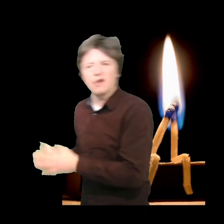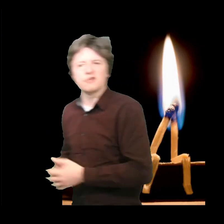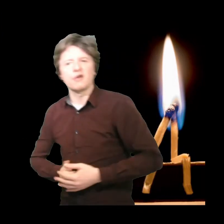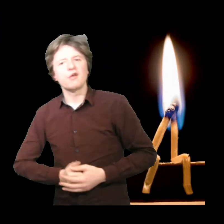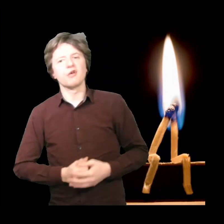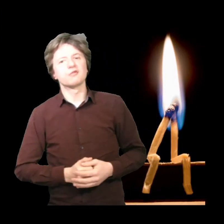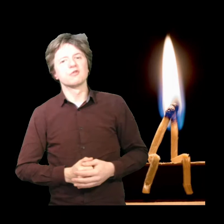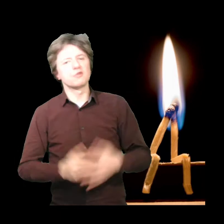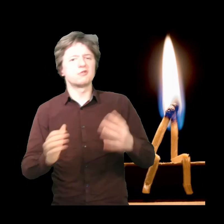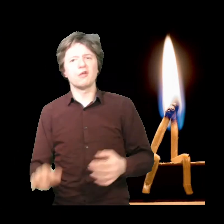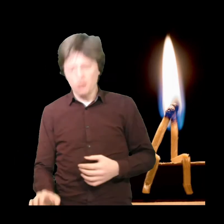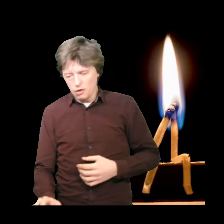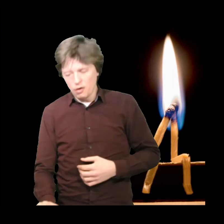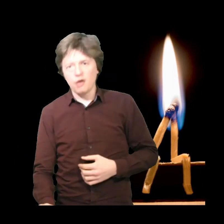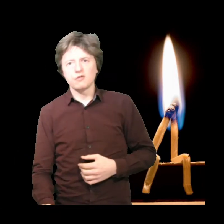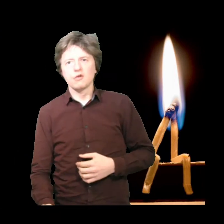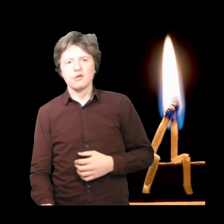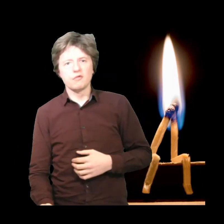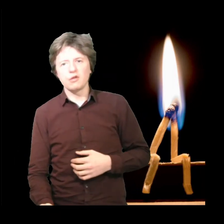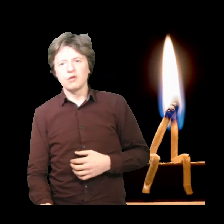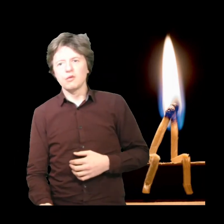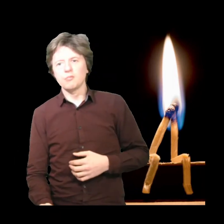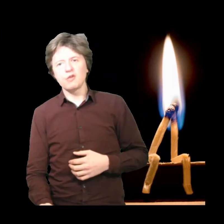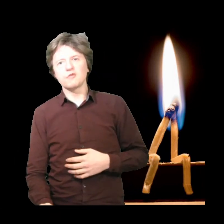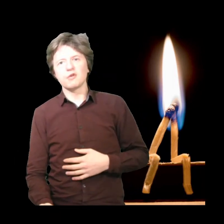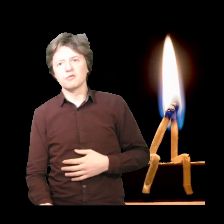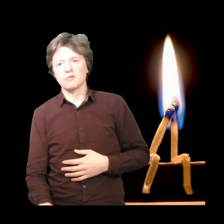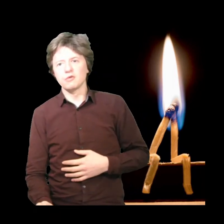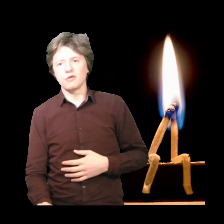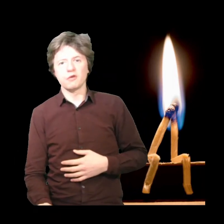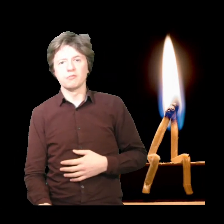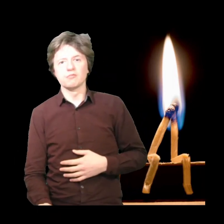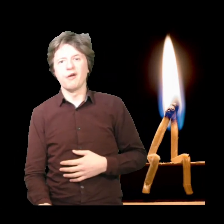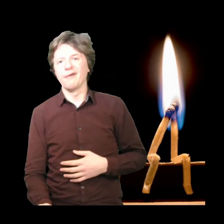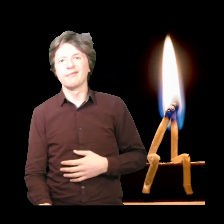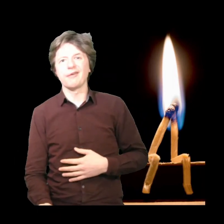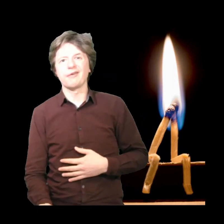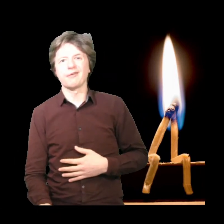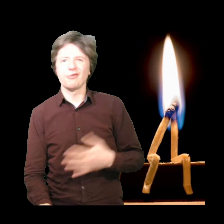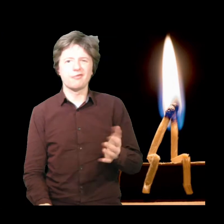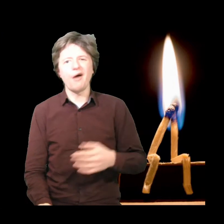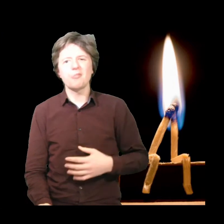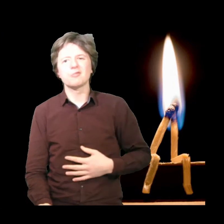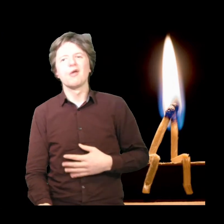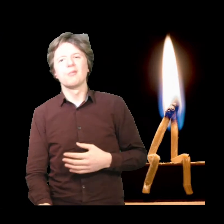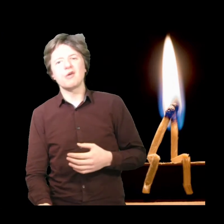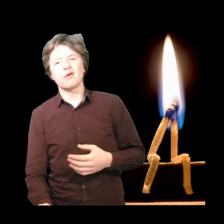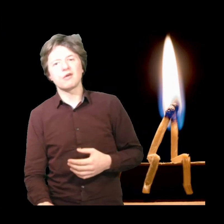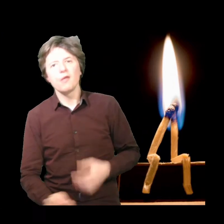Jezus geleefd heeft. Dus die zal het wel beter weten dan ik. Denk ik. Dus we gaan met hem meekijken. We